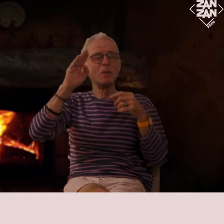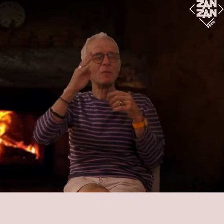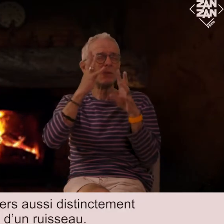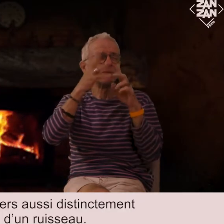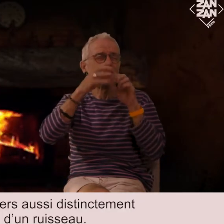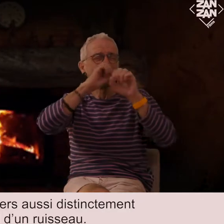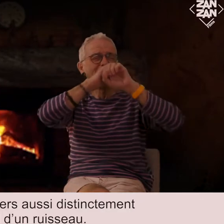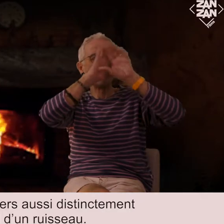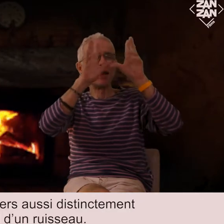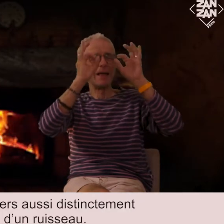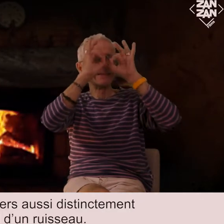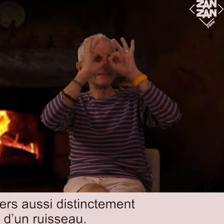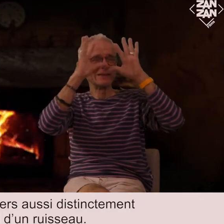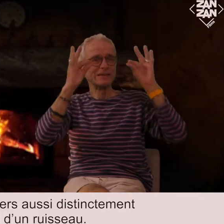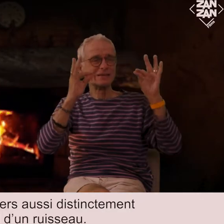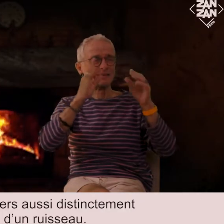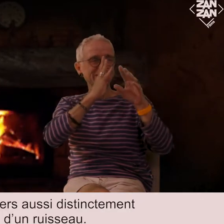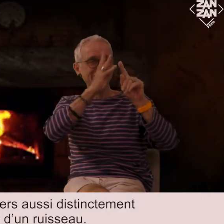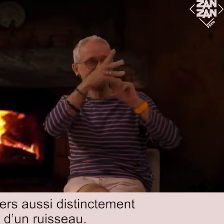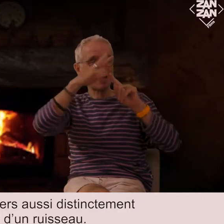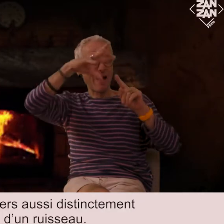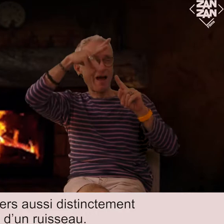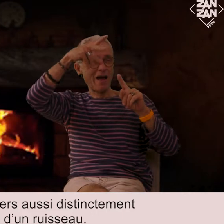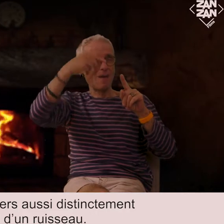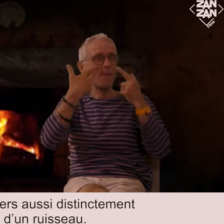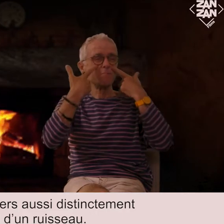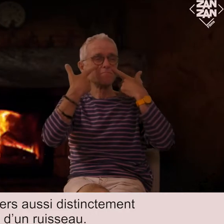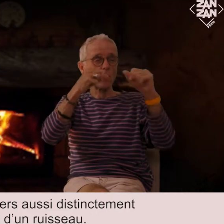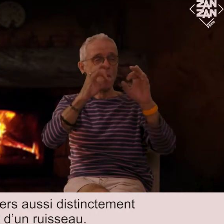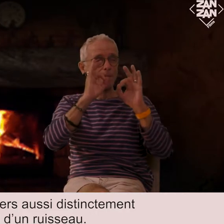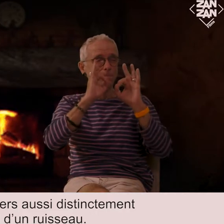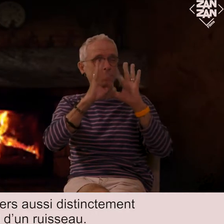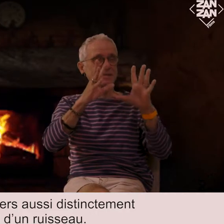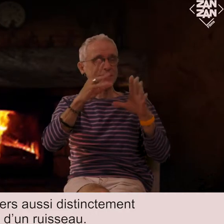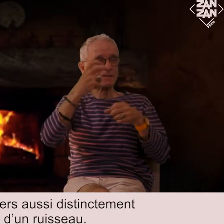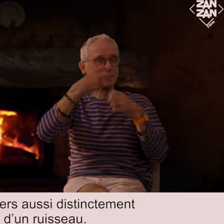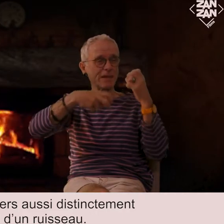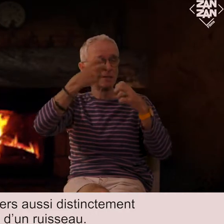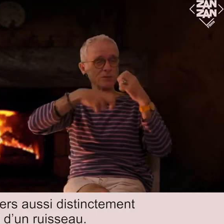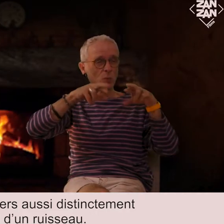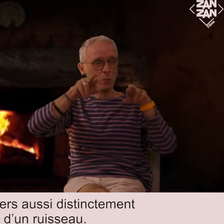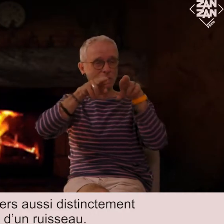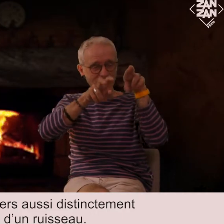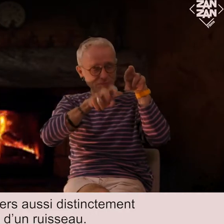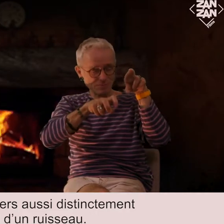que je voyais son âme à travers aussi distinctement qu'un caillou au fond d'un ruisseau